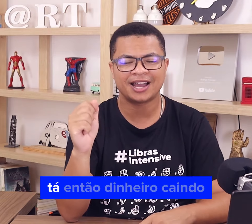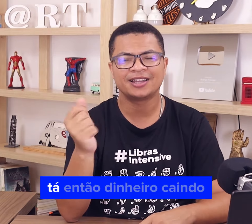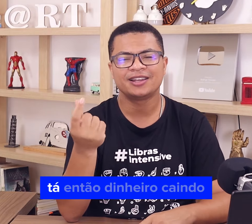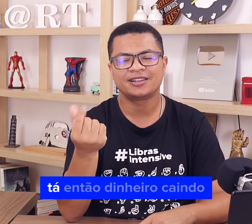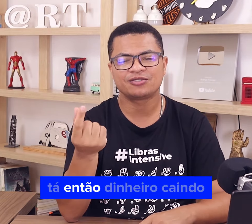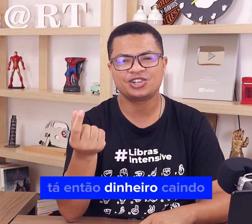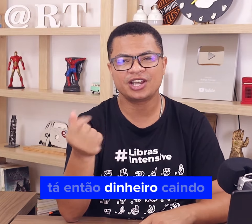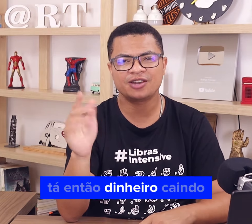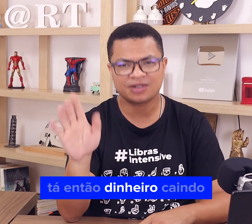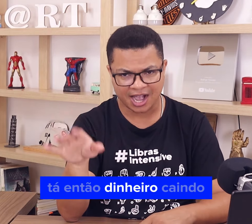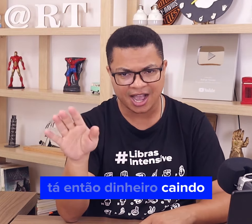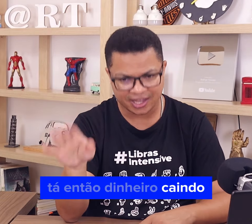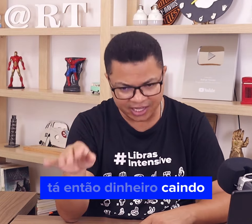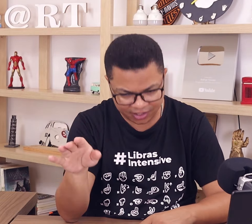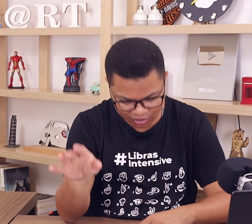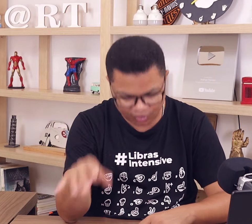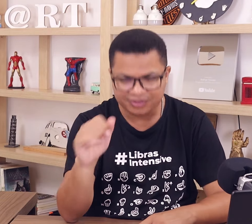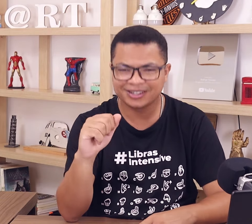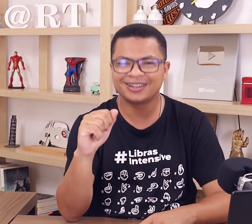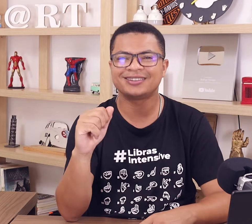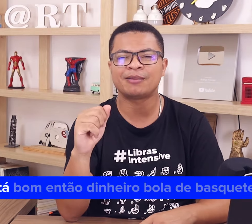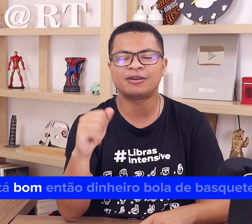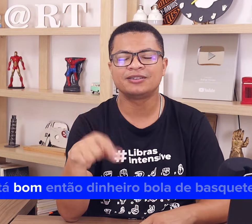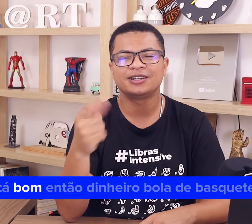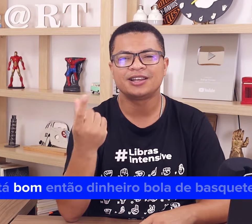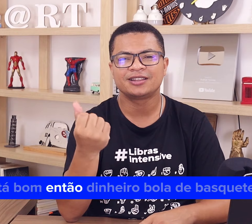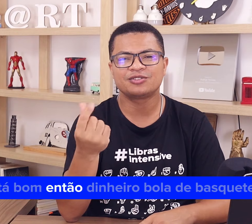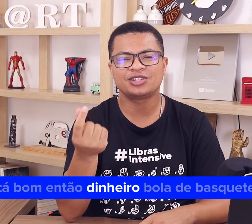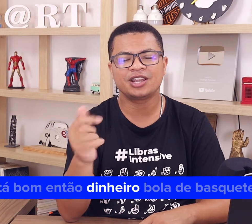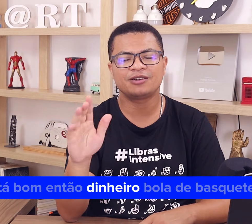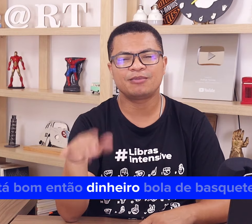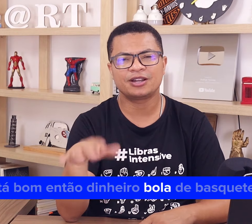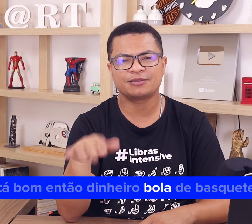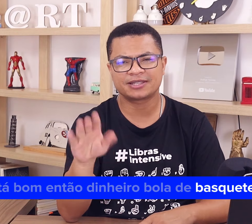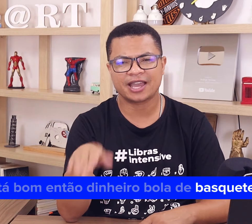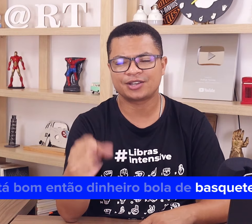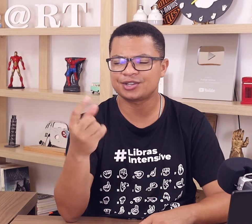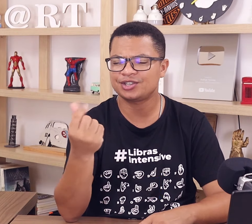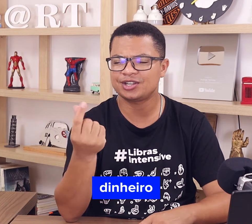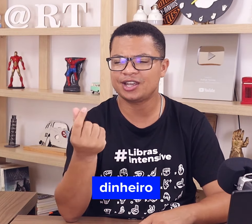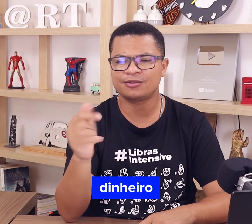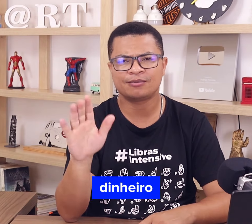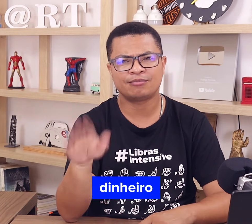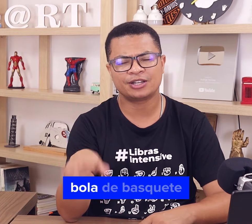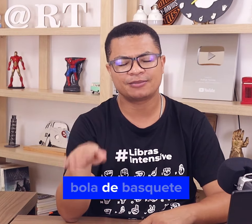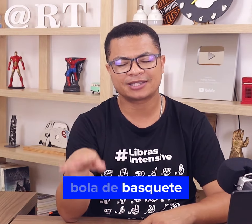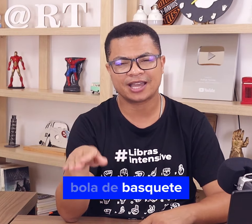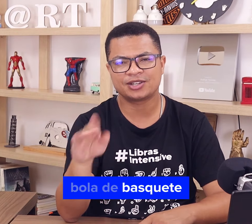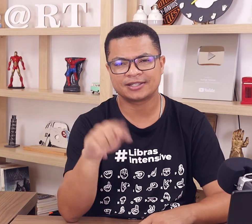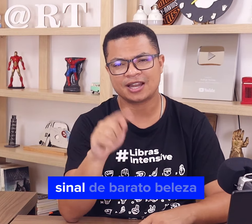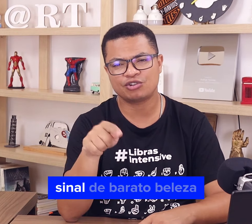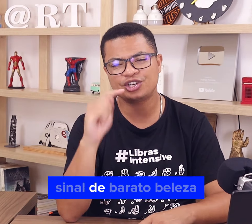tá? Então, dinheiro caindo. Tá bom? Então, dinheiro, bola de basquete. Dinheiro, bola de basquete. Sinal de